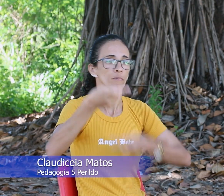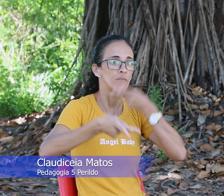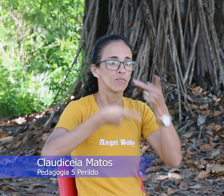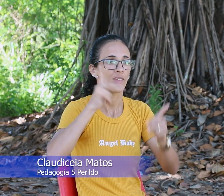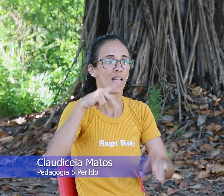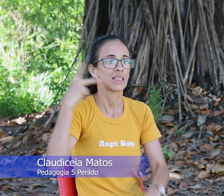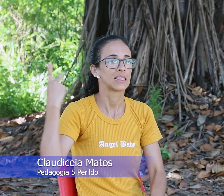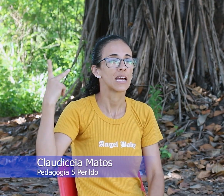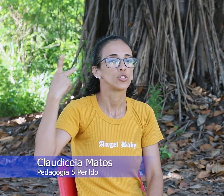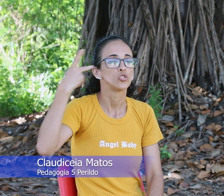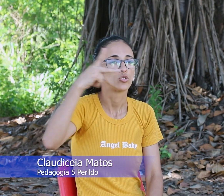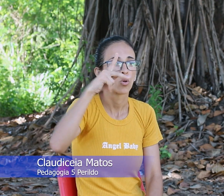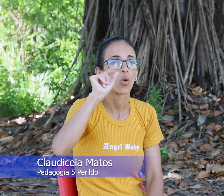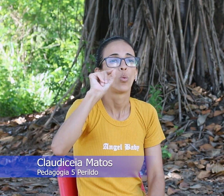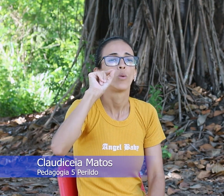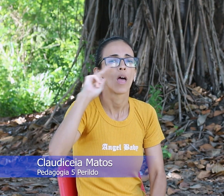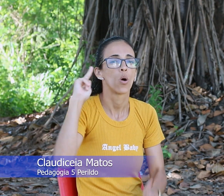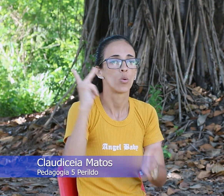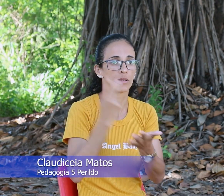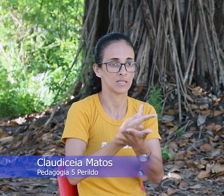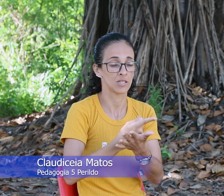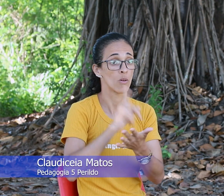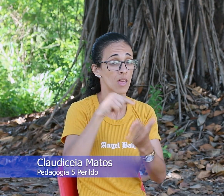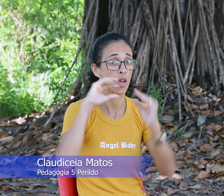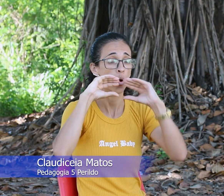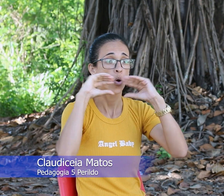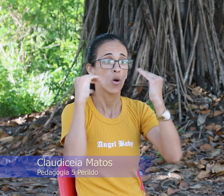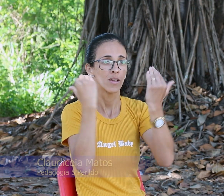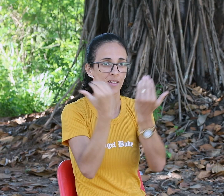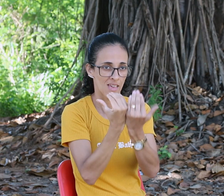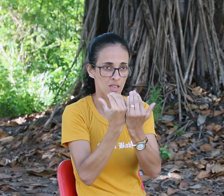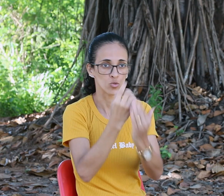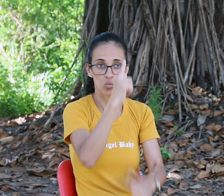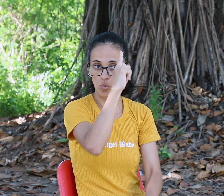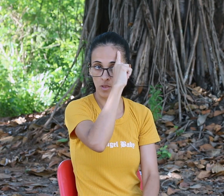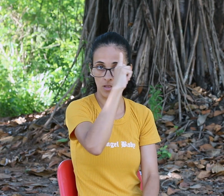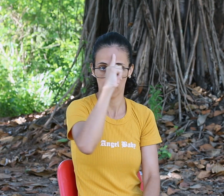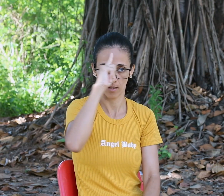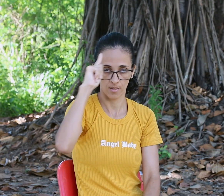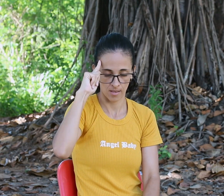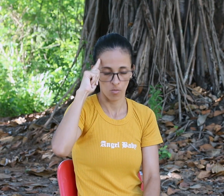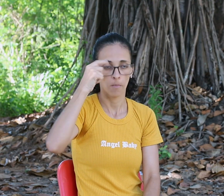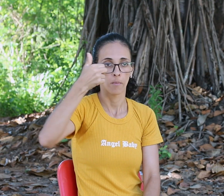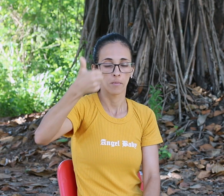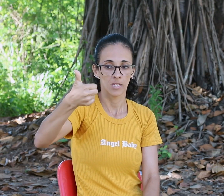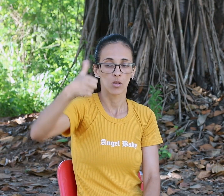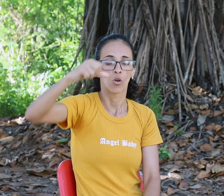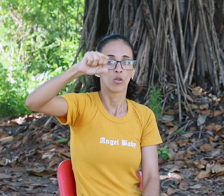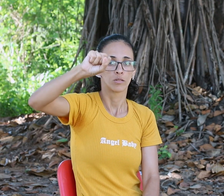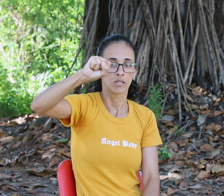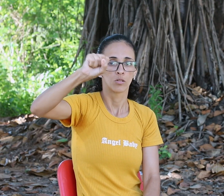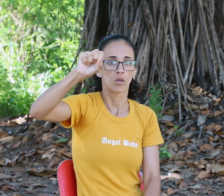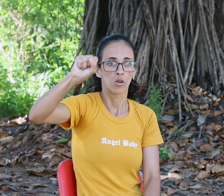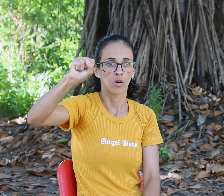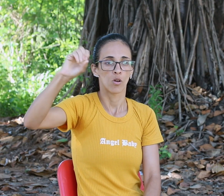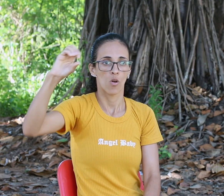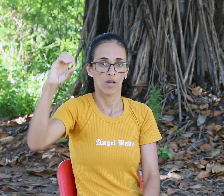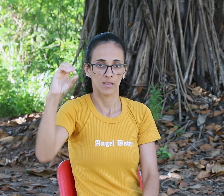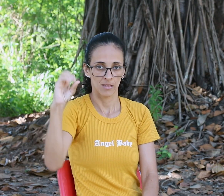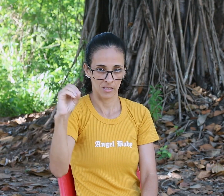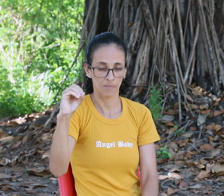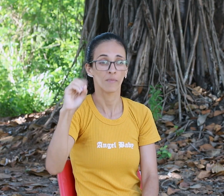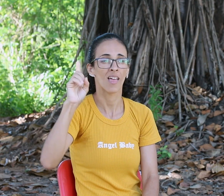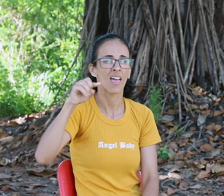Bom, é muito importante que eu vou contar um pouquinho aqui da história. Na realidade, teve o Congresso de Milão